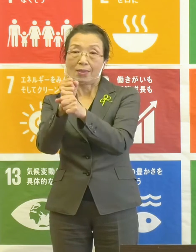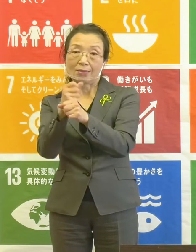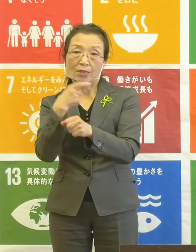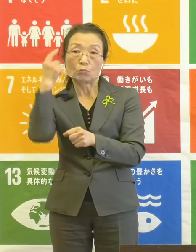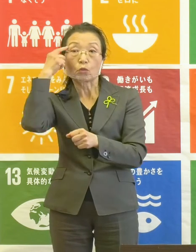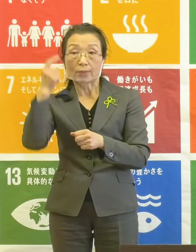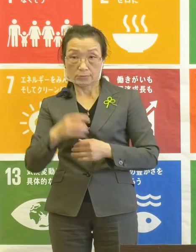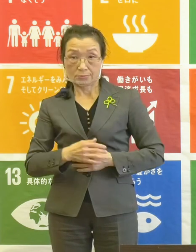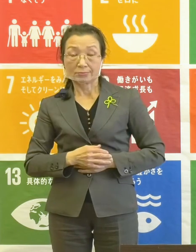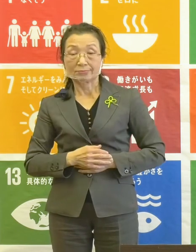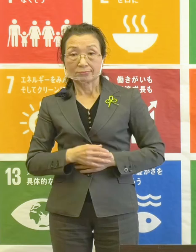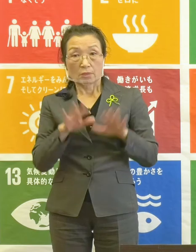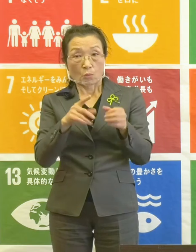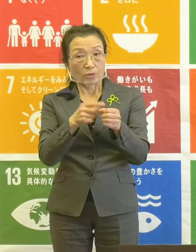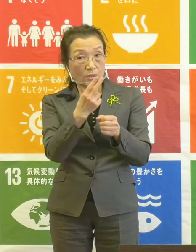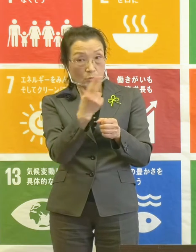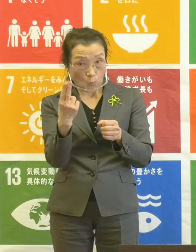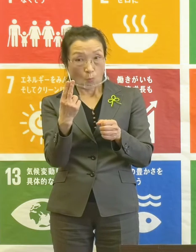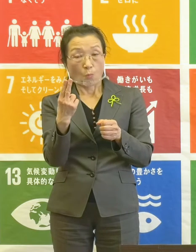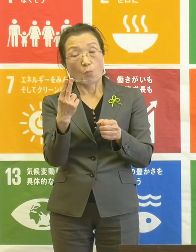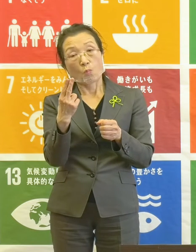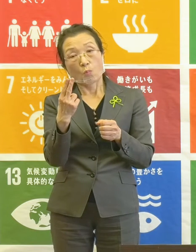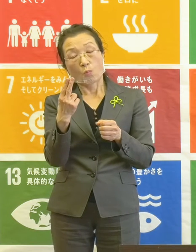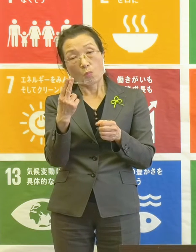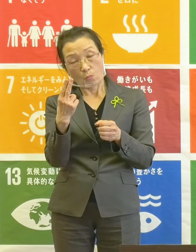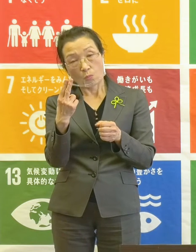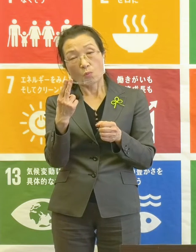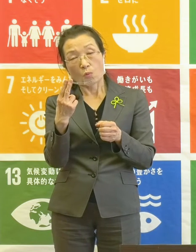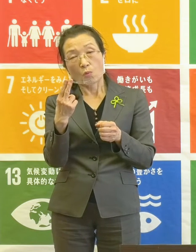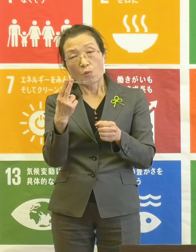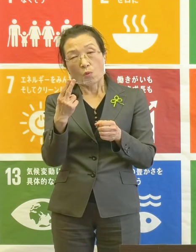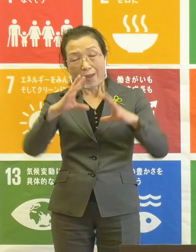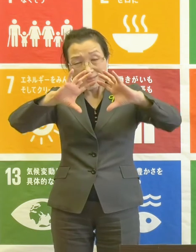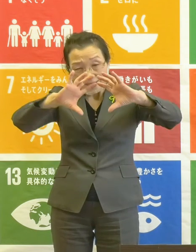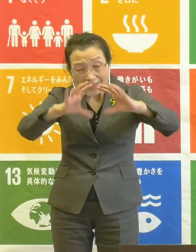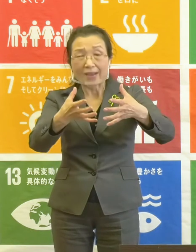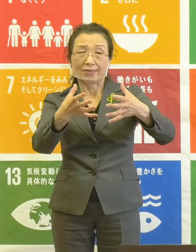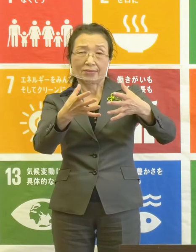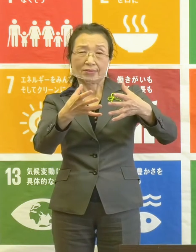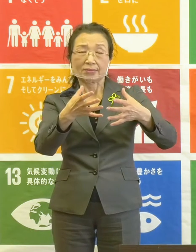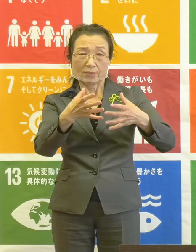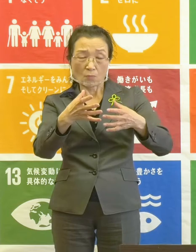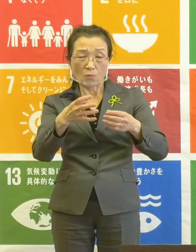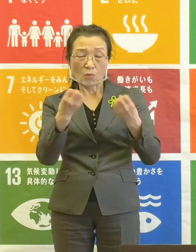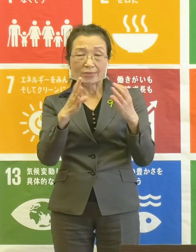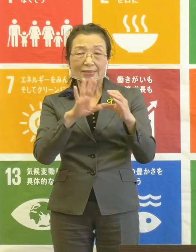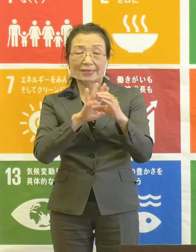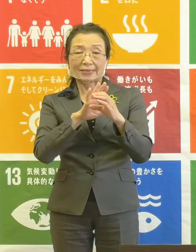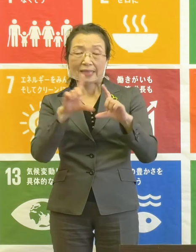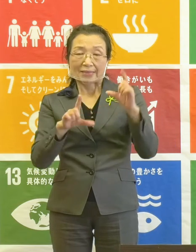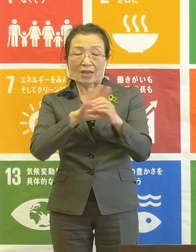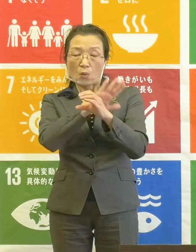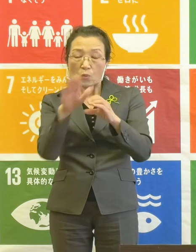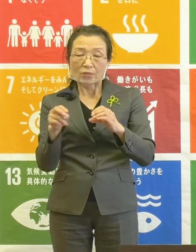が、今年度、2年度はもう世界的に新型コロナウイルス感染症対